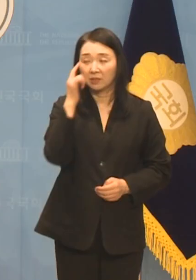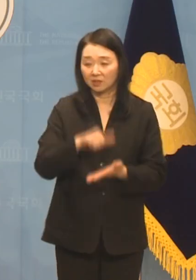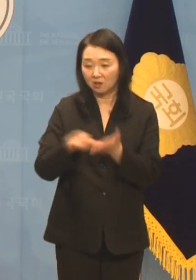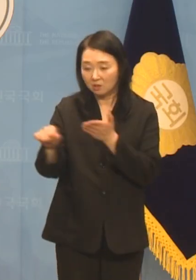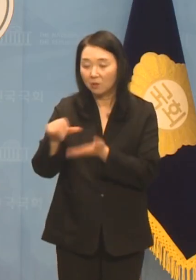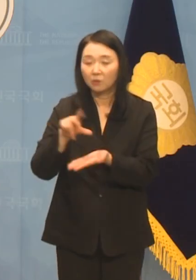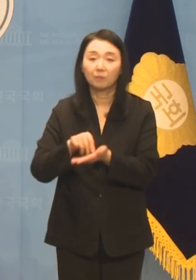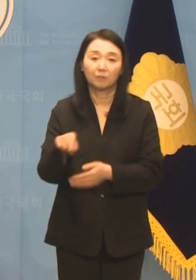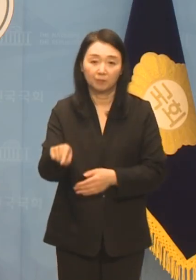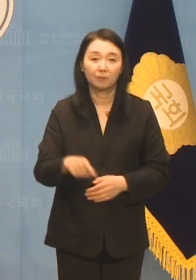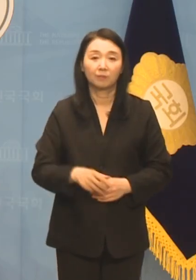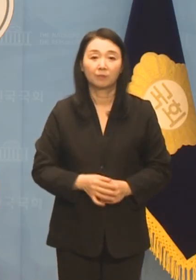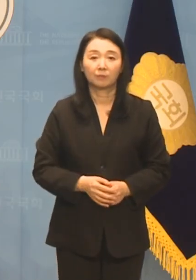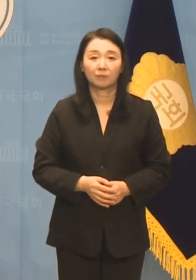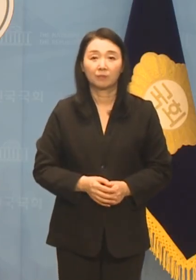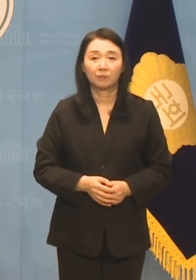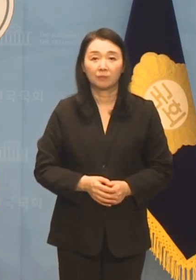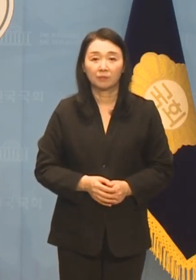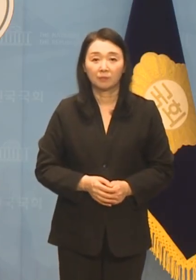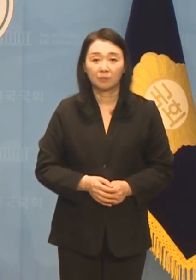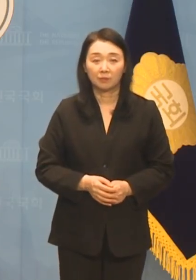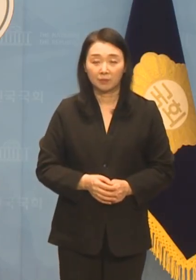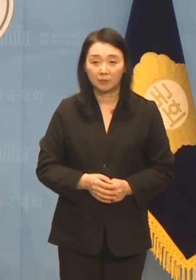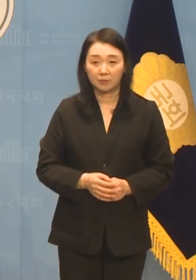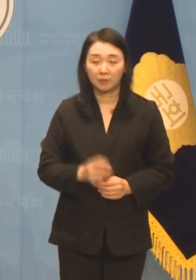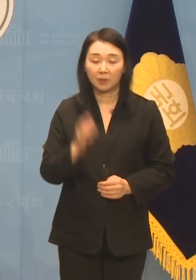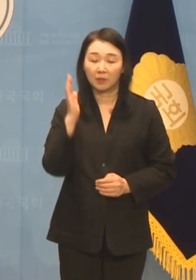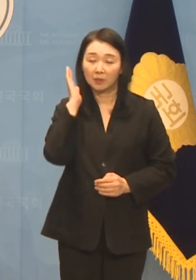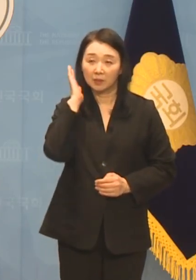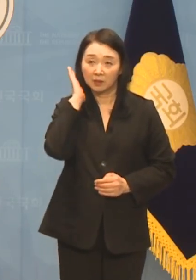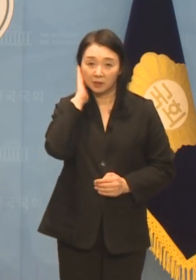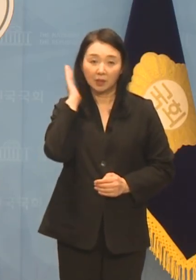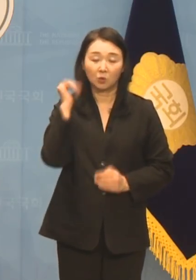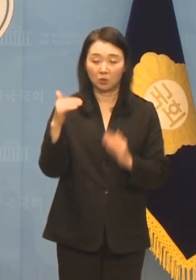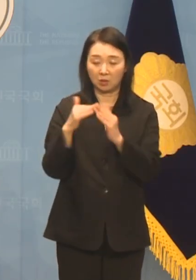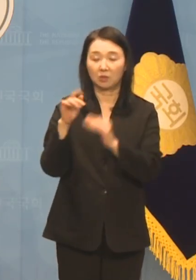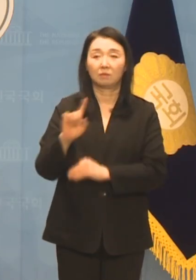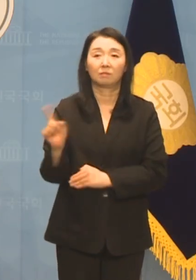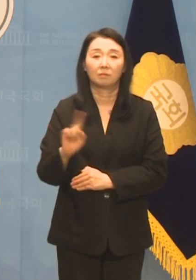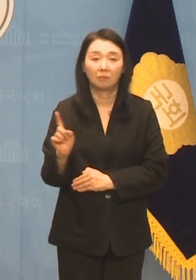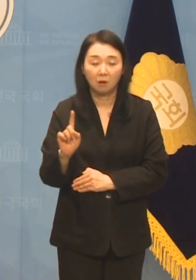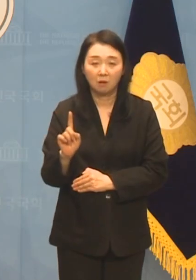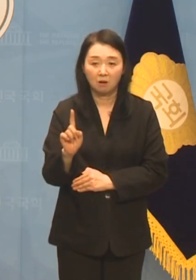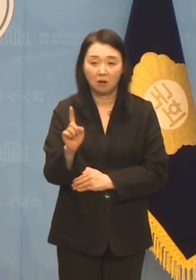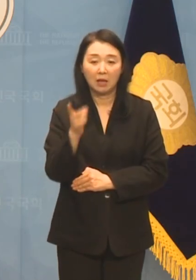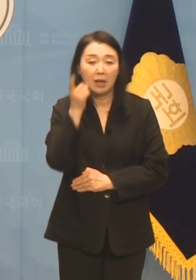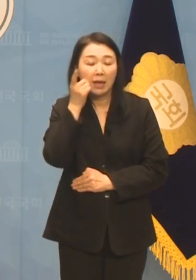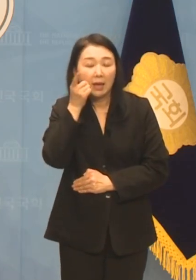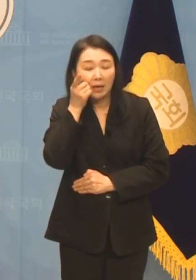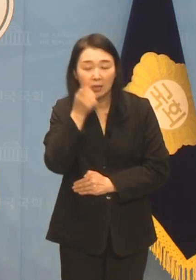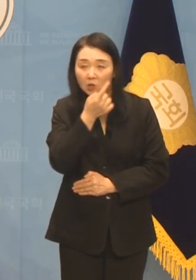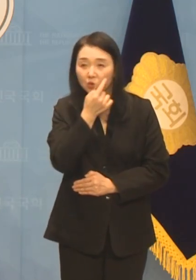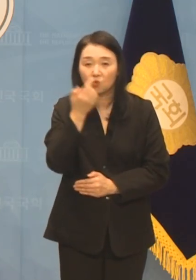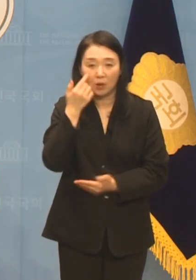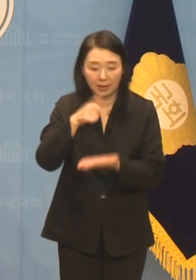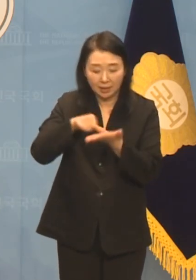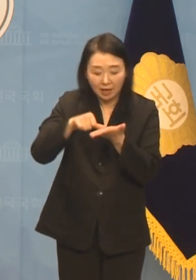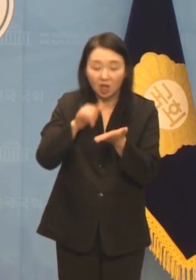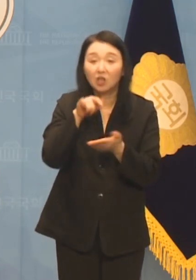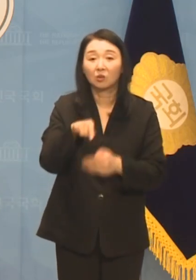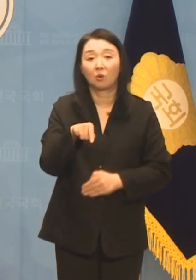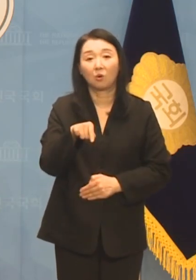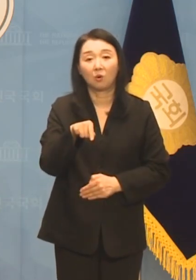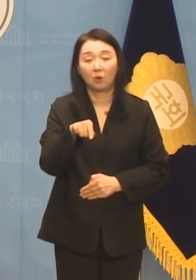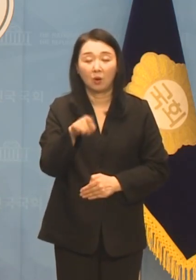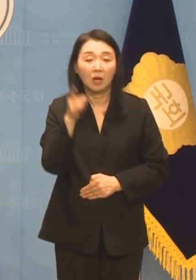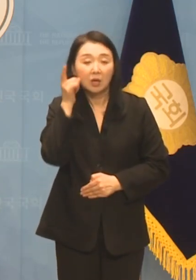증거인멸도 문제입니다. 간저에는 내란의 핵심 증거 비하폰 서버가 있습니다. 그동안 서버에